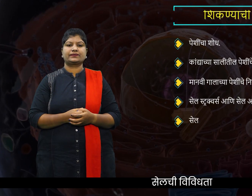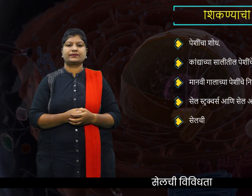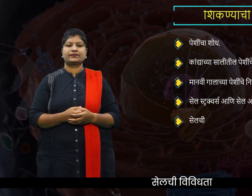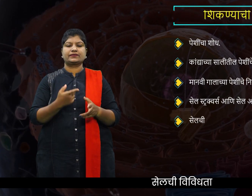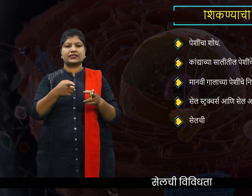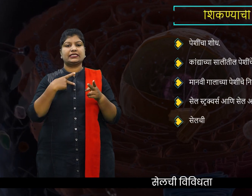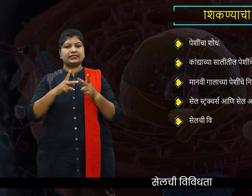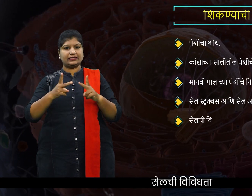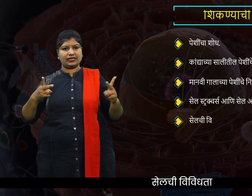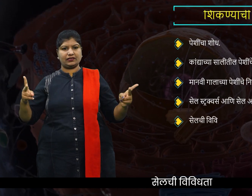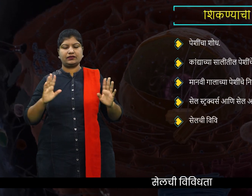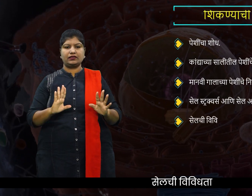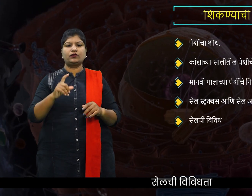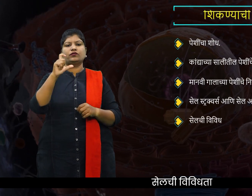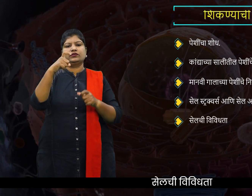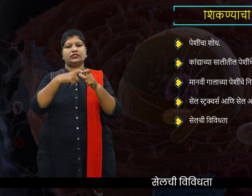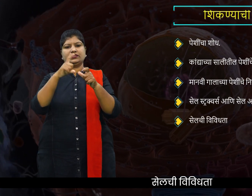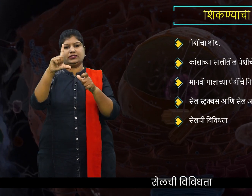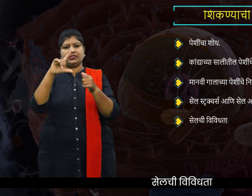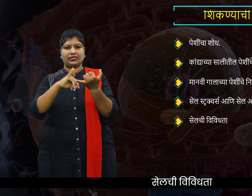सेलची विविधता.